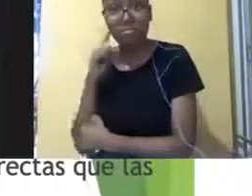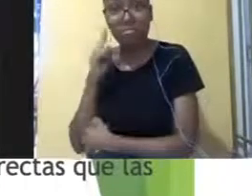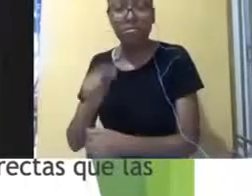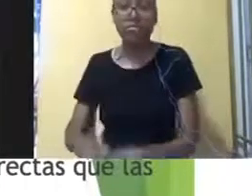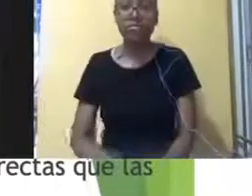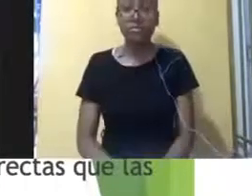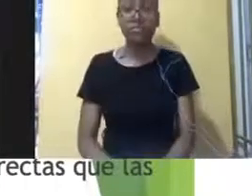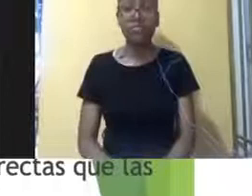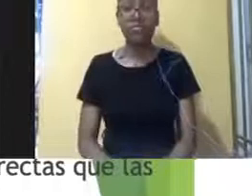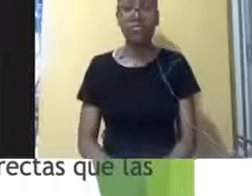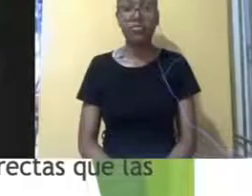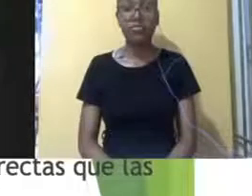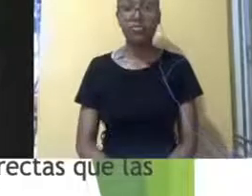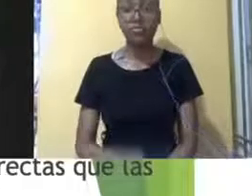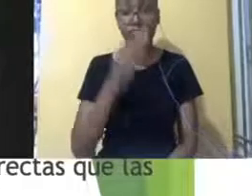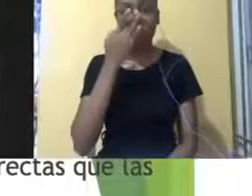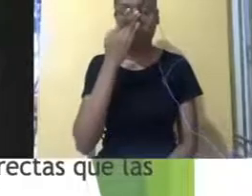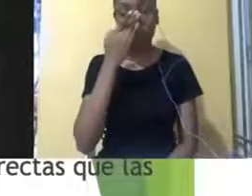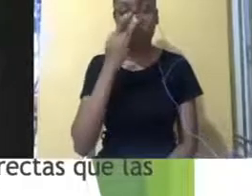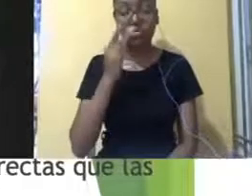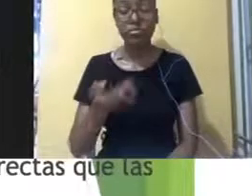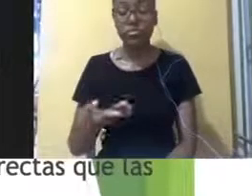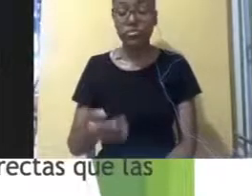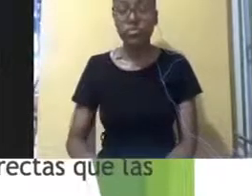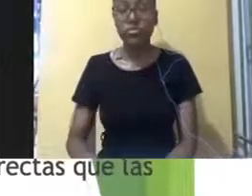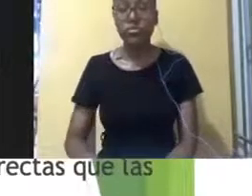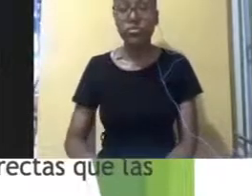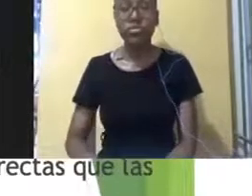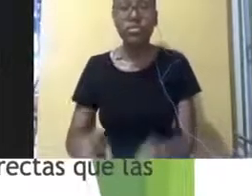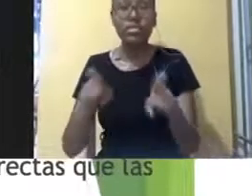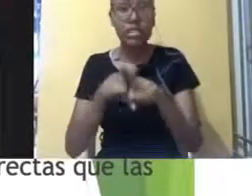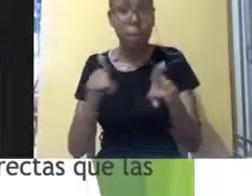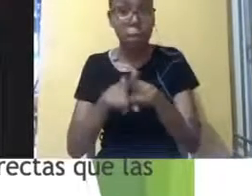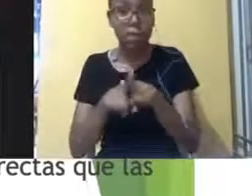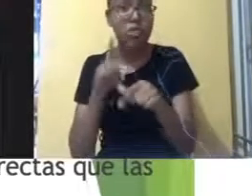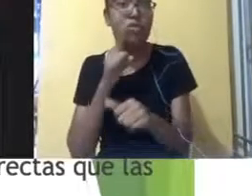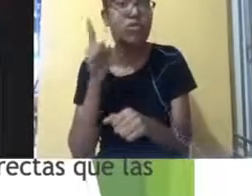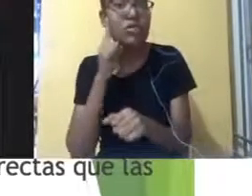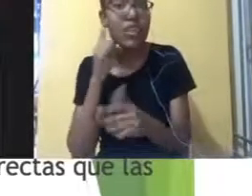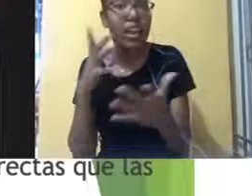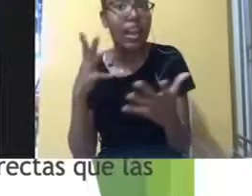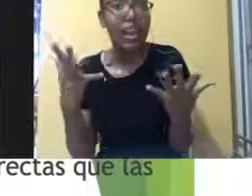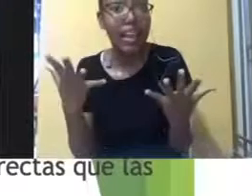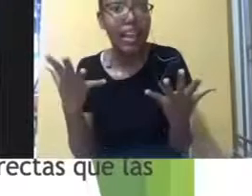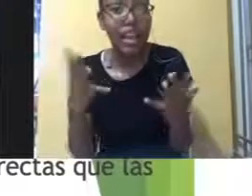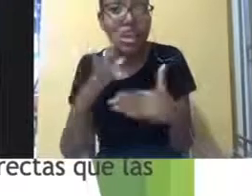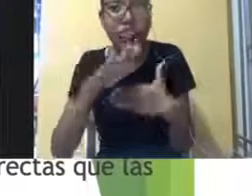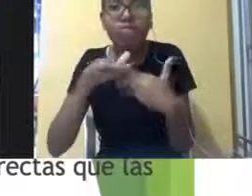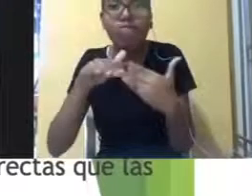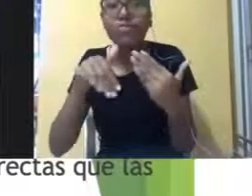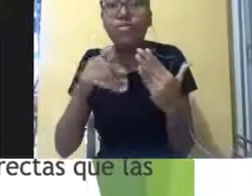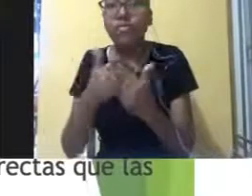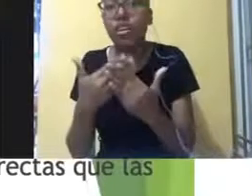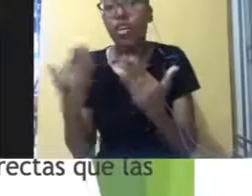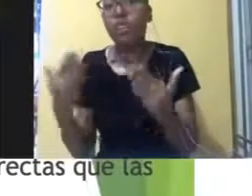Bueno, una de las cualidades que tienen ellos es que son muy directos. Son más directos que nosotros. Nosotros a veces le decimos